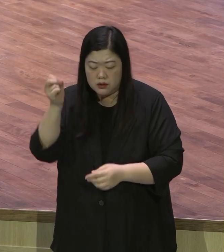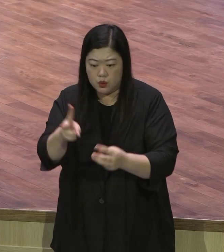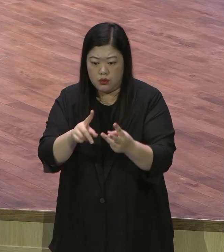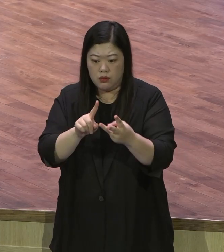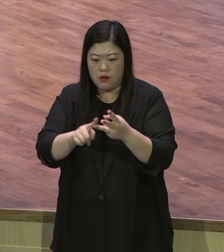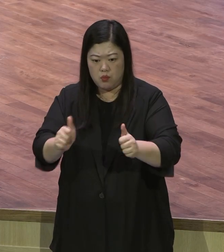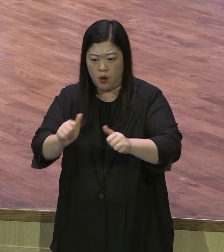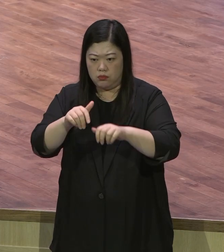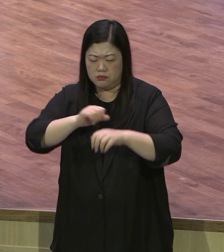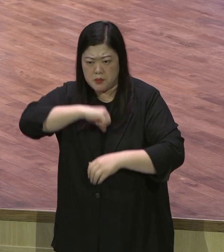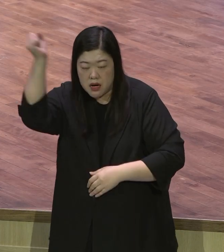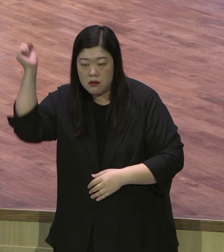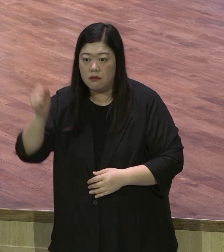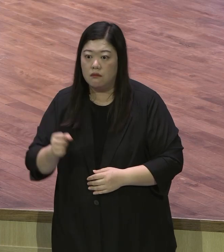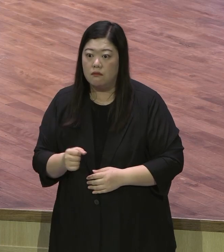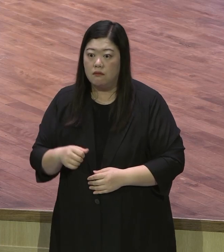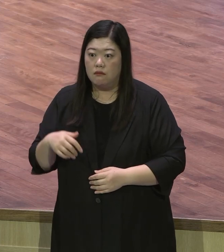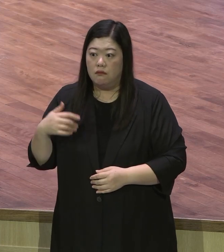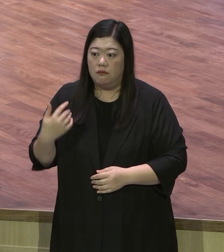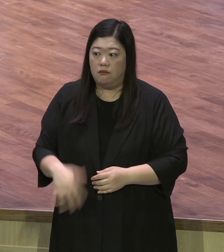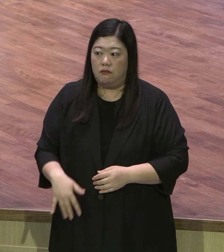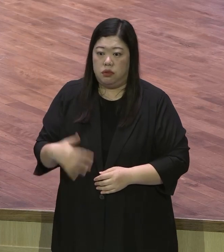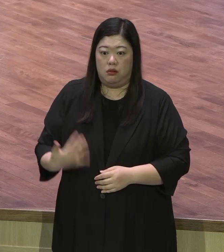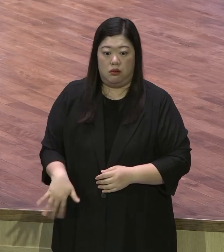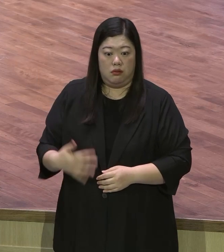있다. 그거 아셔야 돼요.